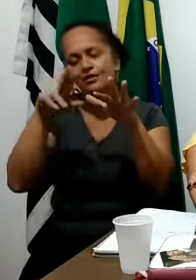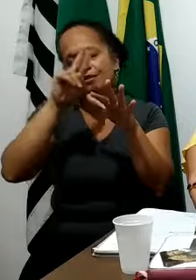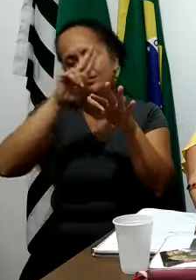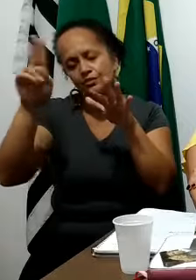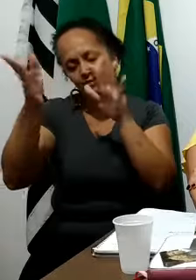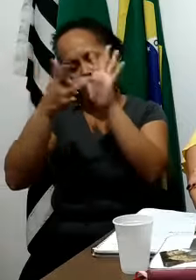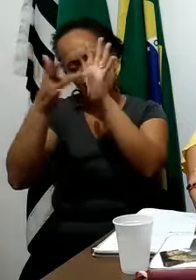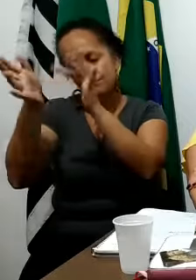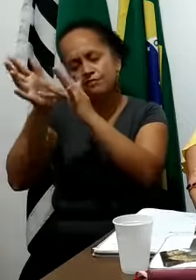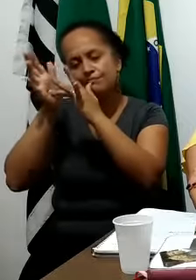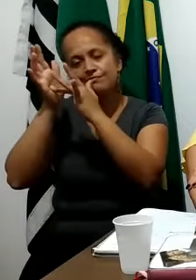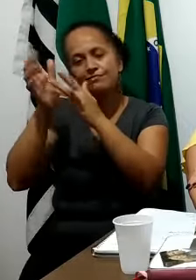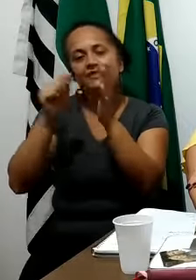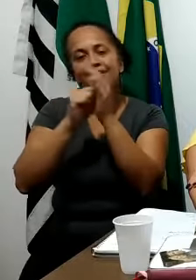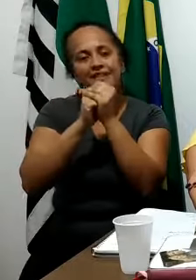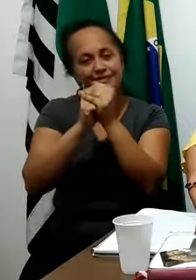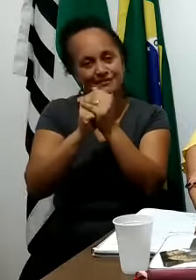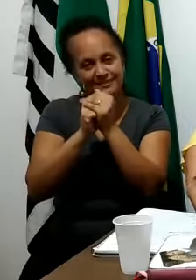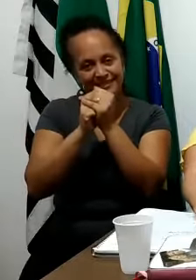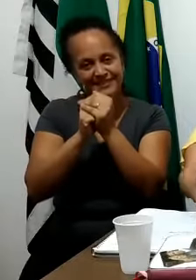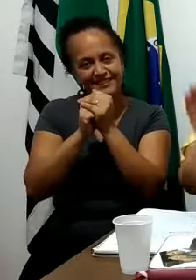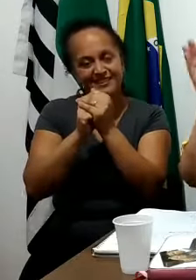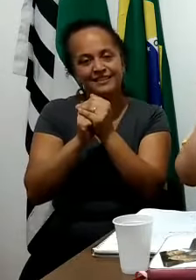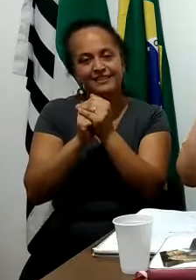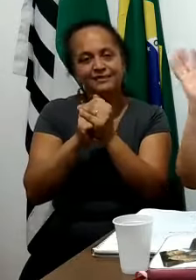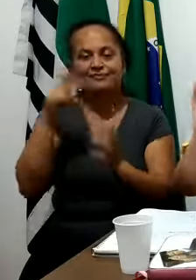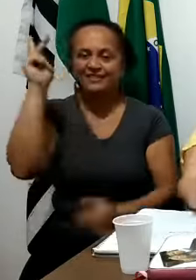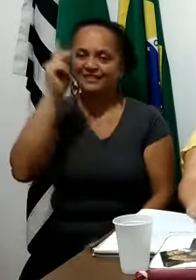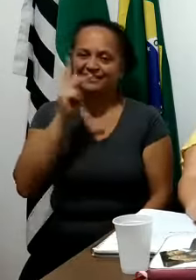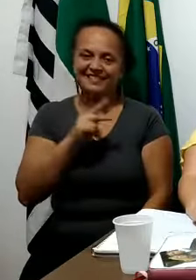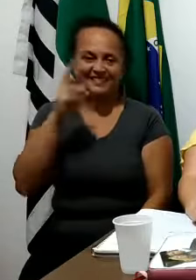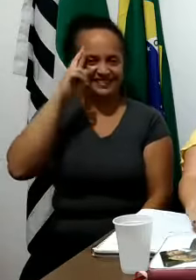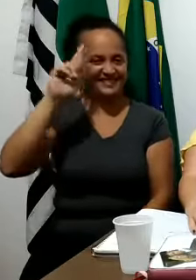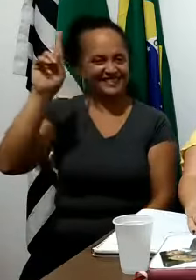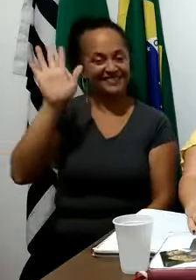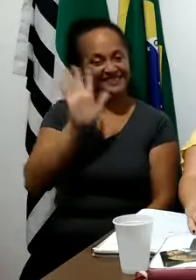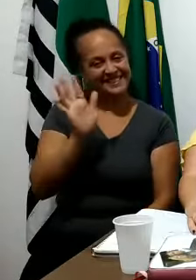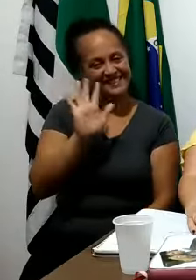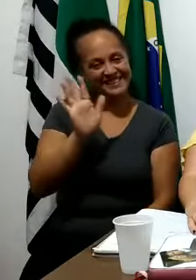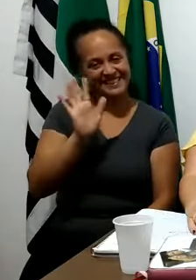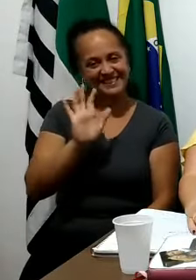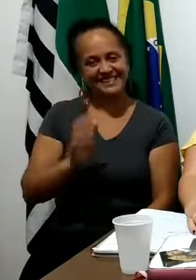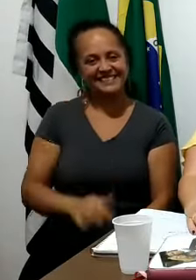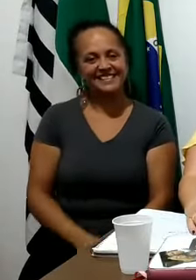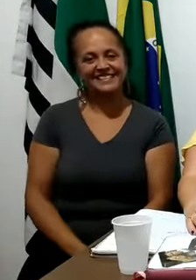Senhor Jesus, Pai. Amém. Amém. Pai, Senhor, irmãos, até a próxima. Amém.